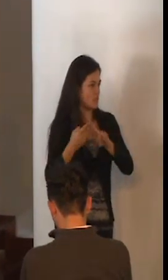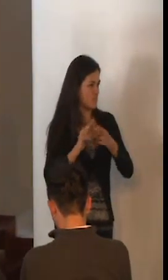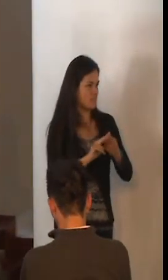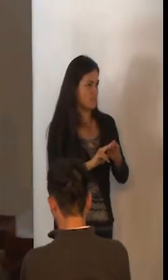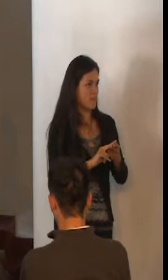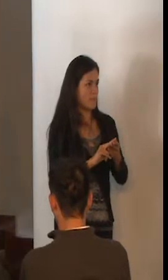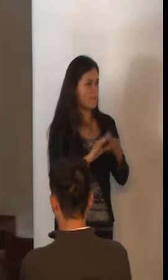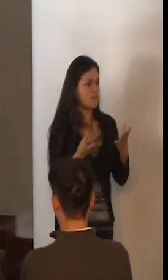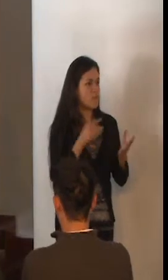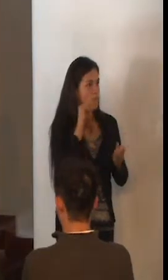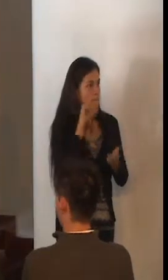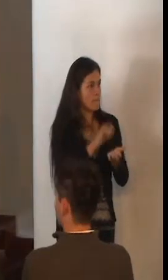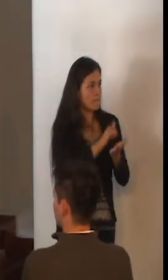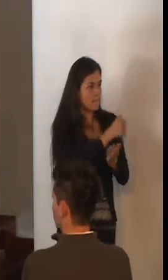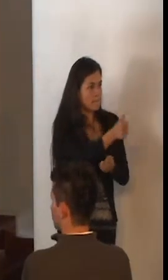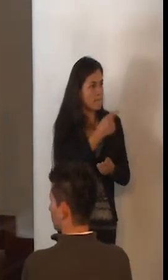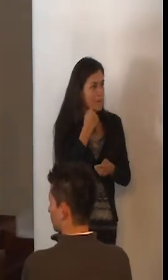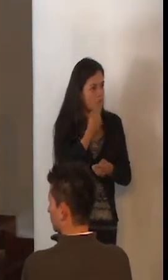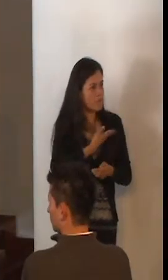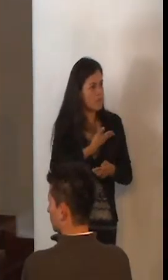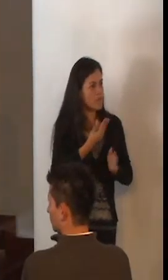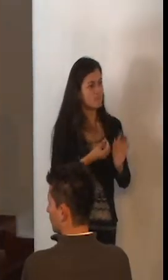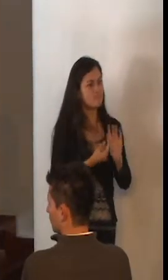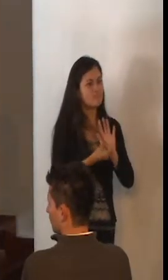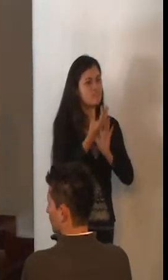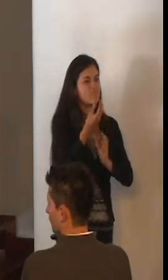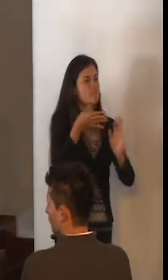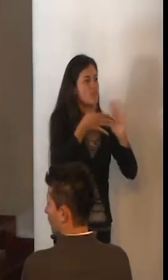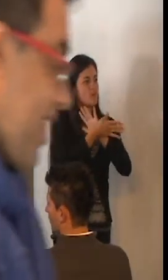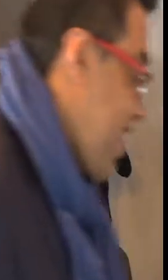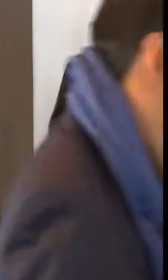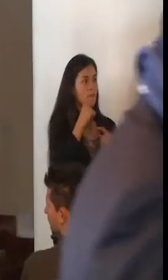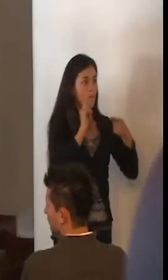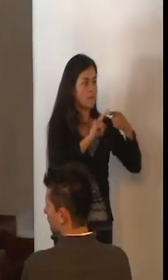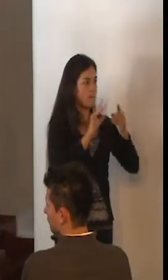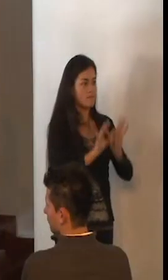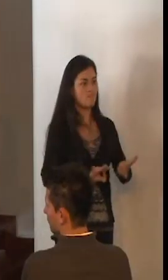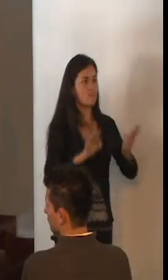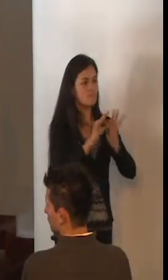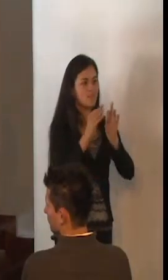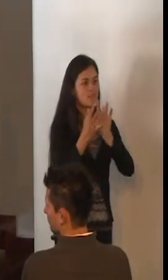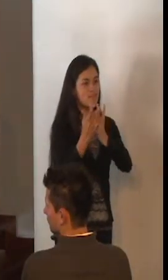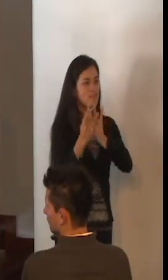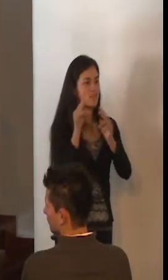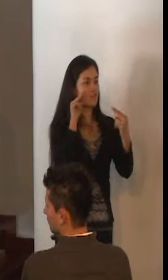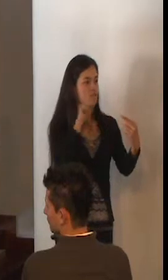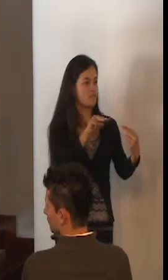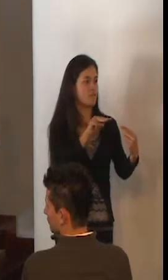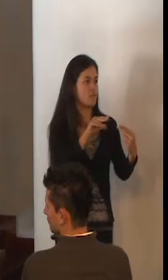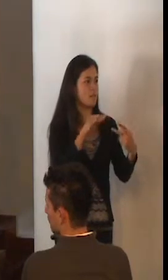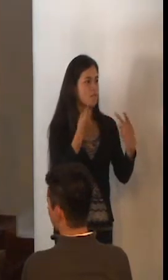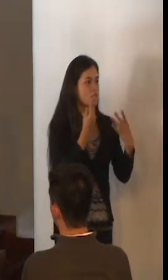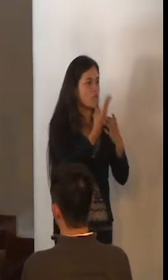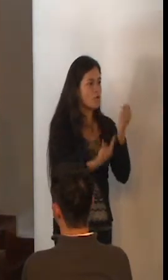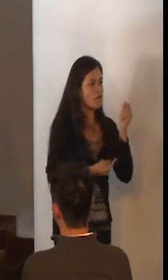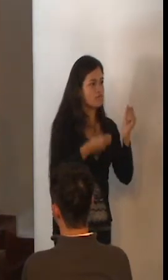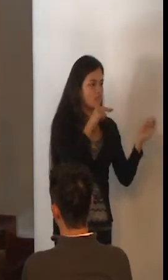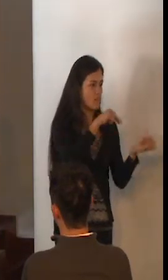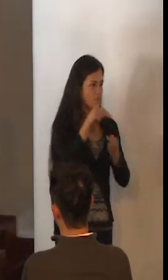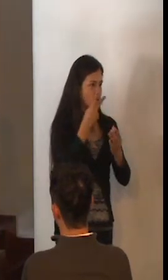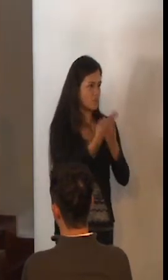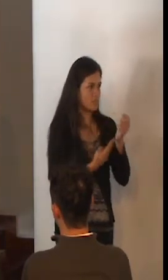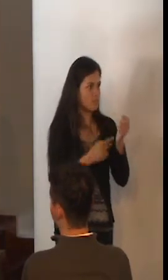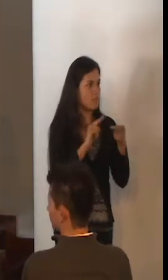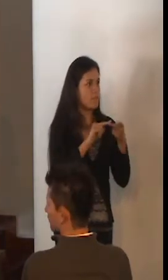Los resultados que ellos mismos han tenido y que ellos han expresado es que primero tienen contacto visual en los niños cuando utilizan comunicación verbal, que